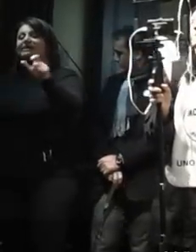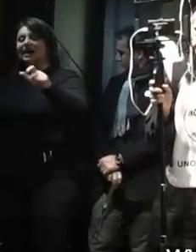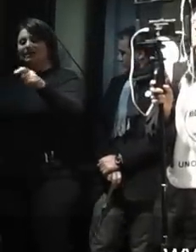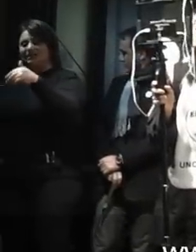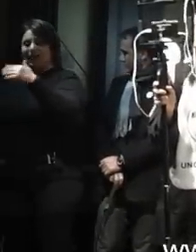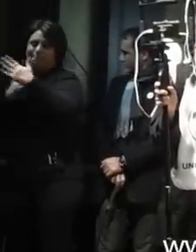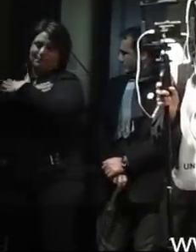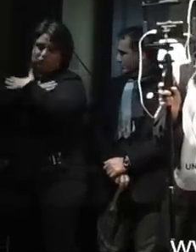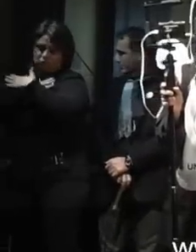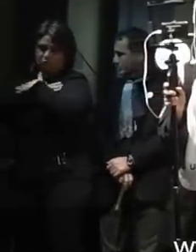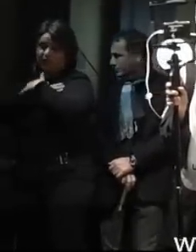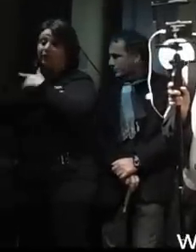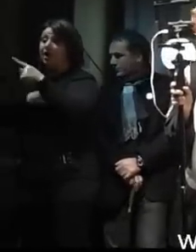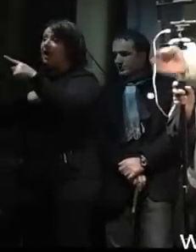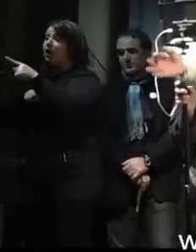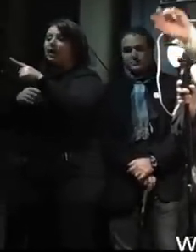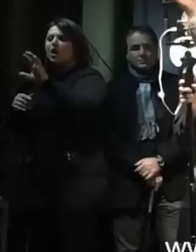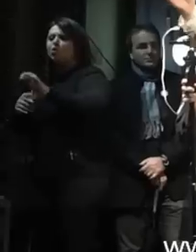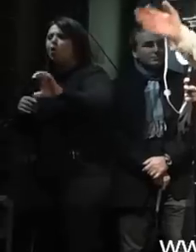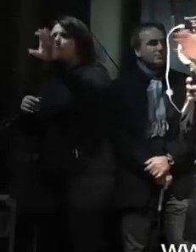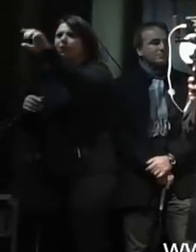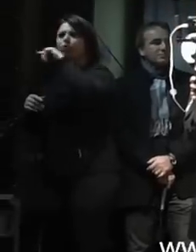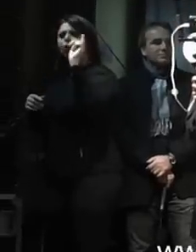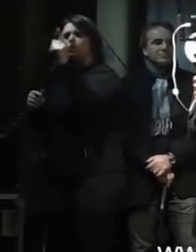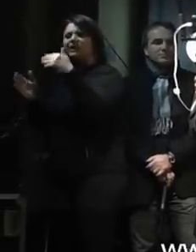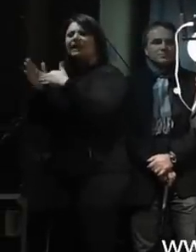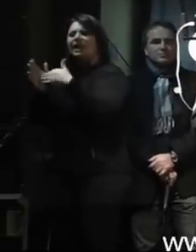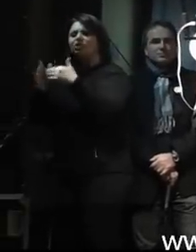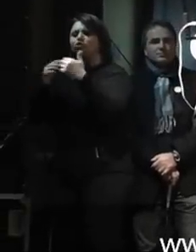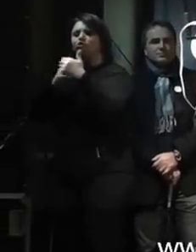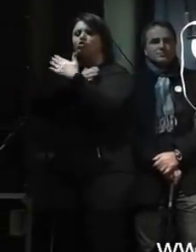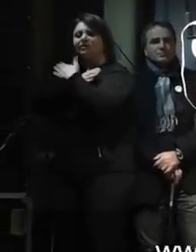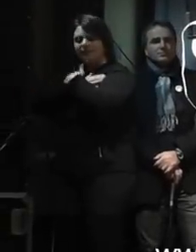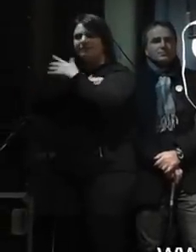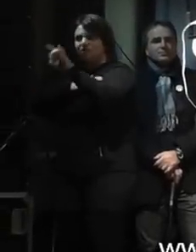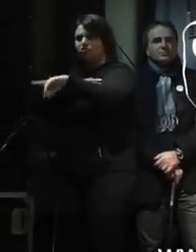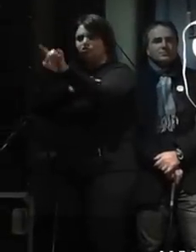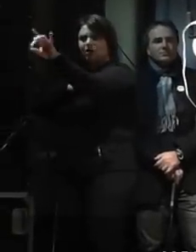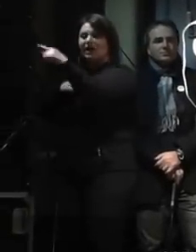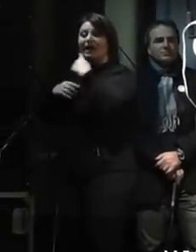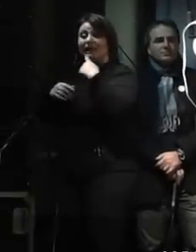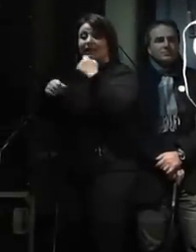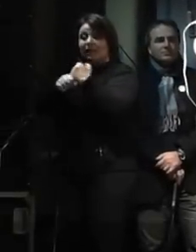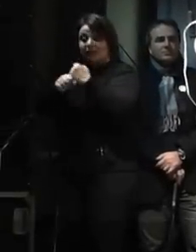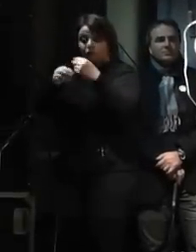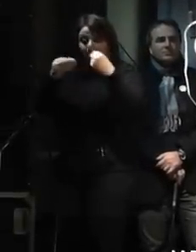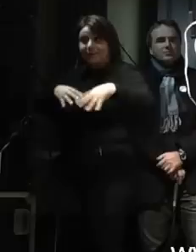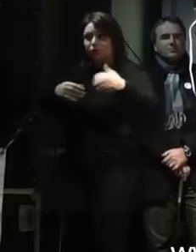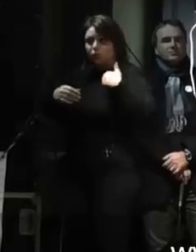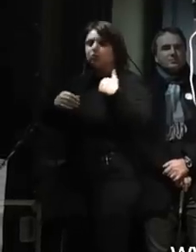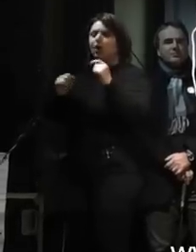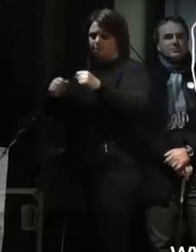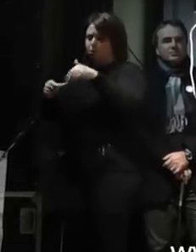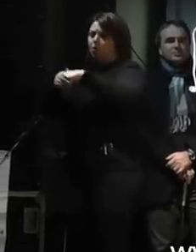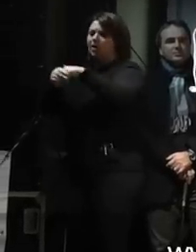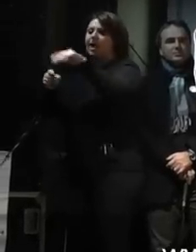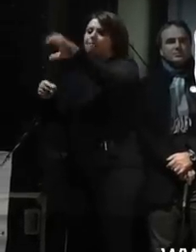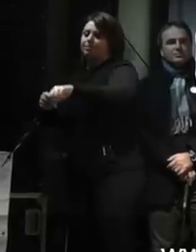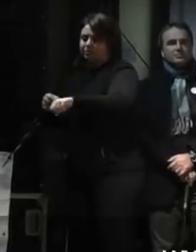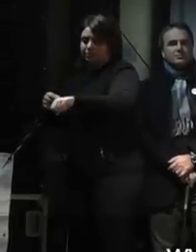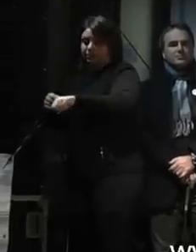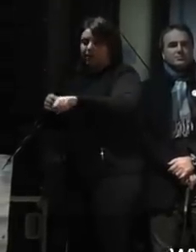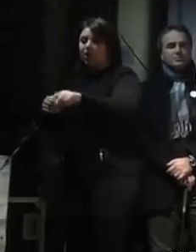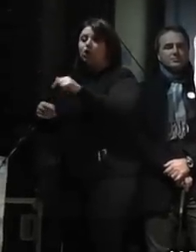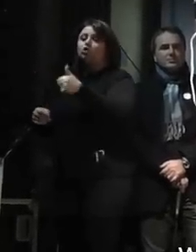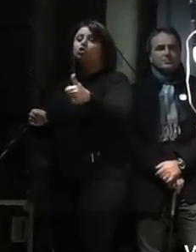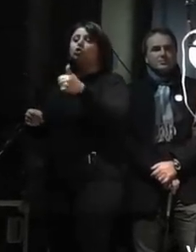non l'abbiamo noi e la Grecia. Un reddito di cittadinanza che se una persona perde il lavoro sopravvive, abbiamo questo